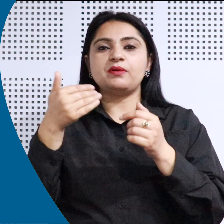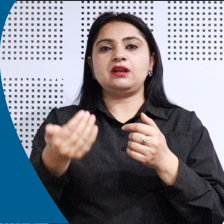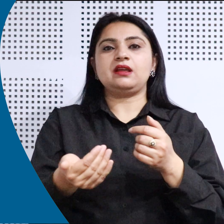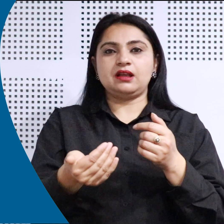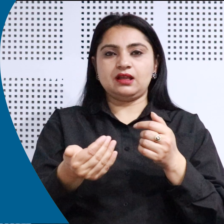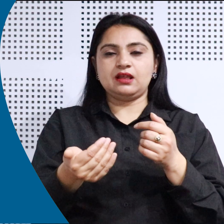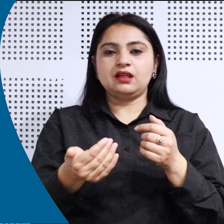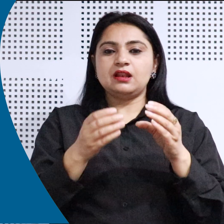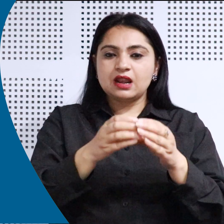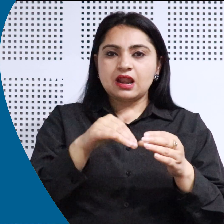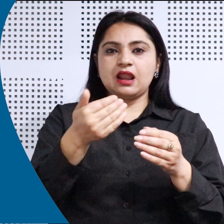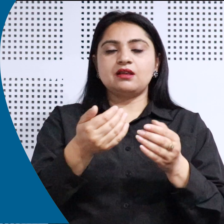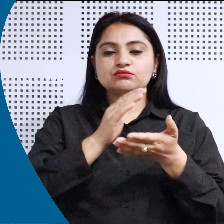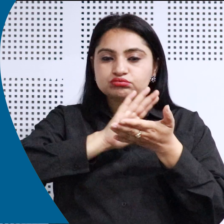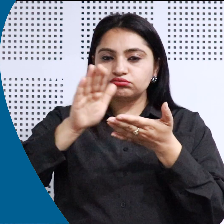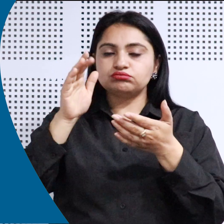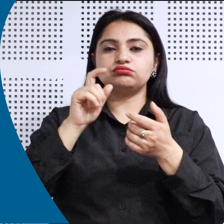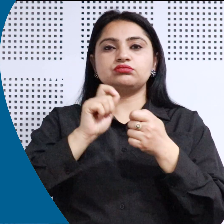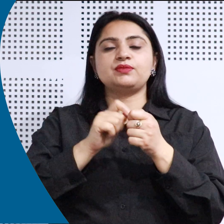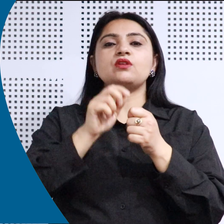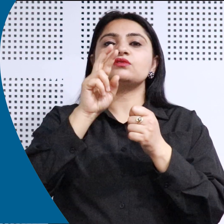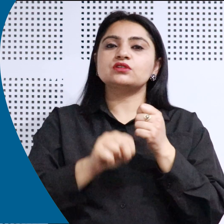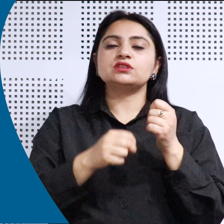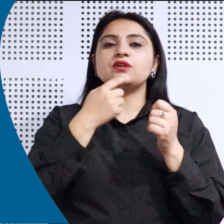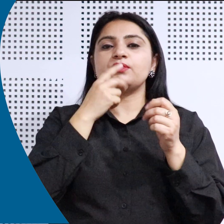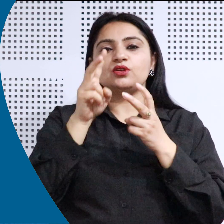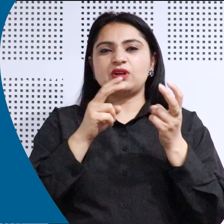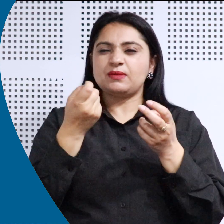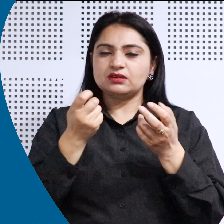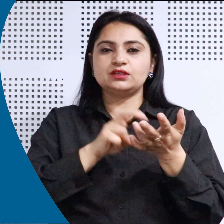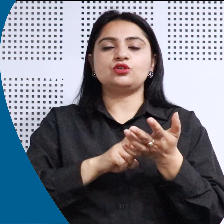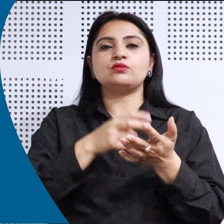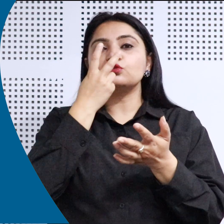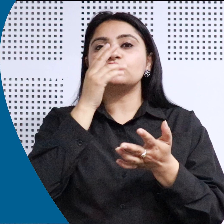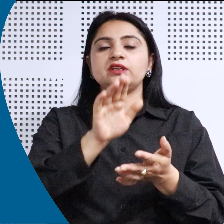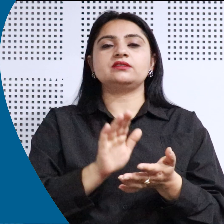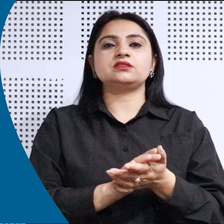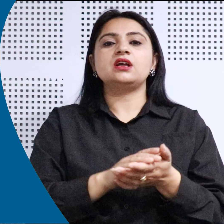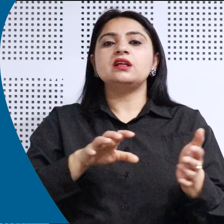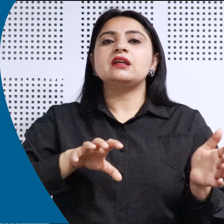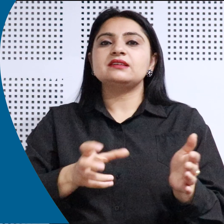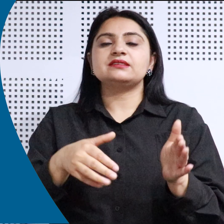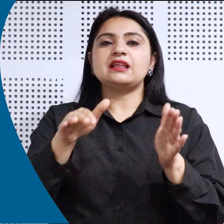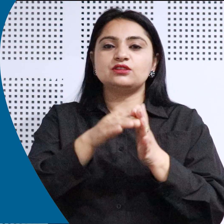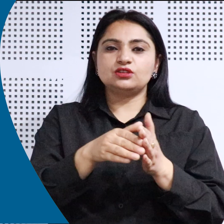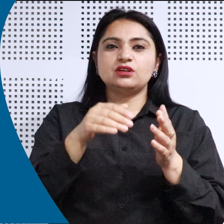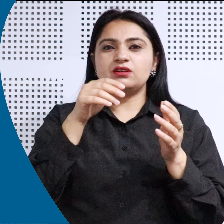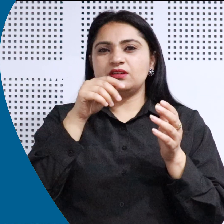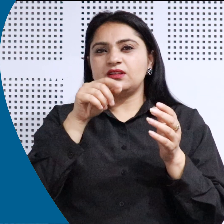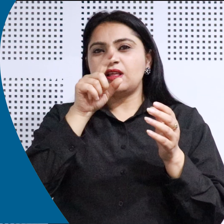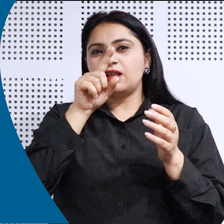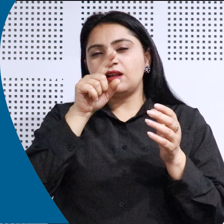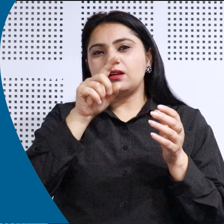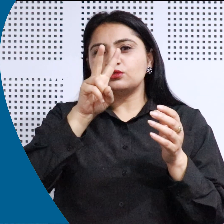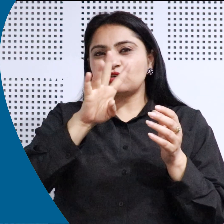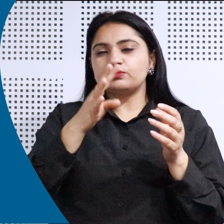बनाउन सकिन्छ भन्ने कुराको प्रत्याभूति दिनुपर्छ। त्यो कुरामा अलिकति कमी देखिन्छ। स्थानीय तहले 2 दर्जन भन्दा बढी विषय र